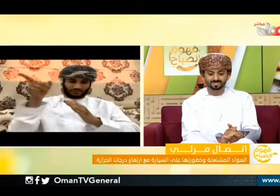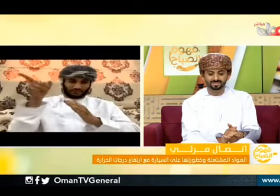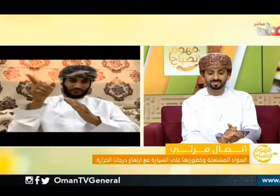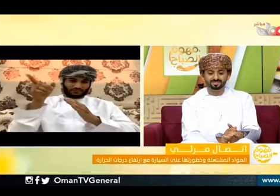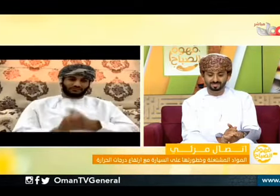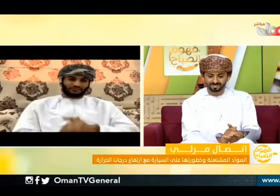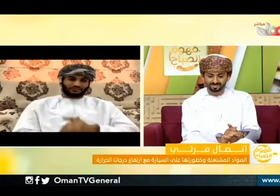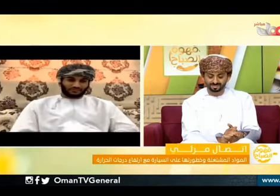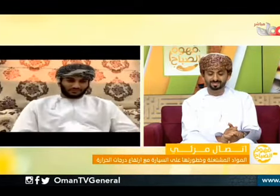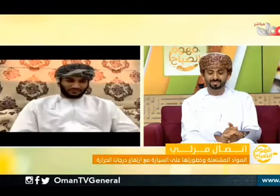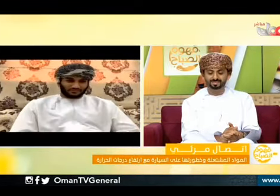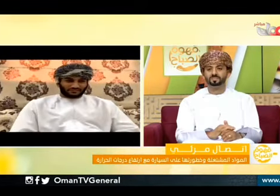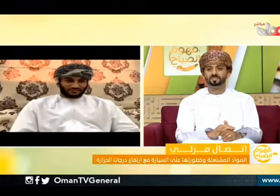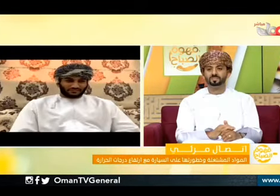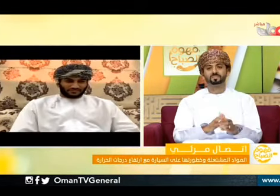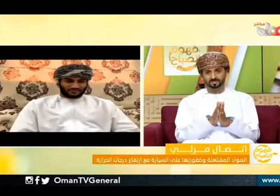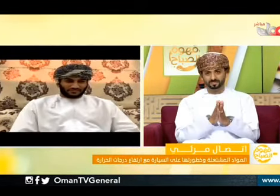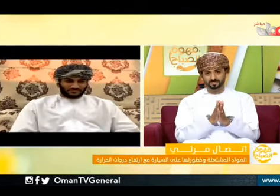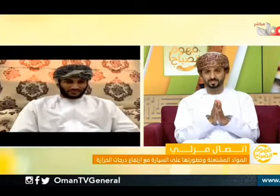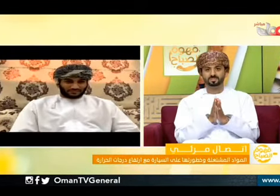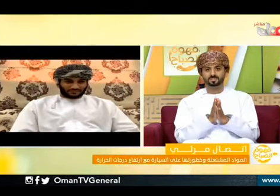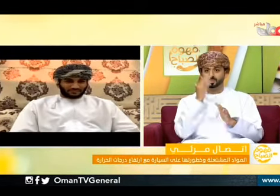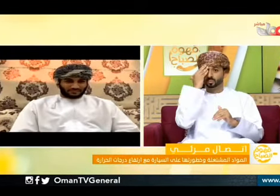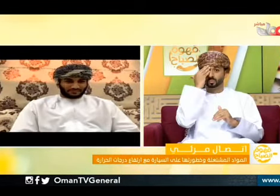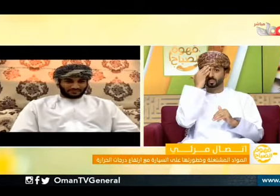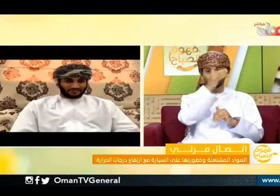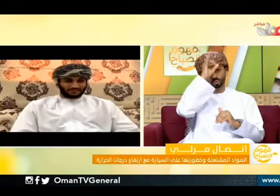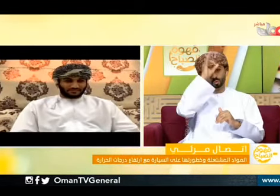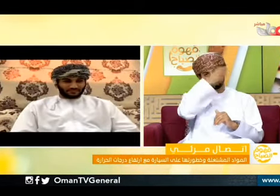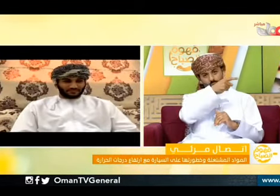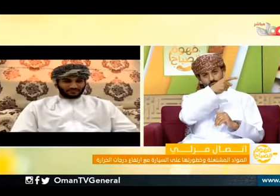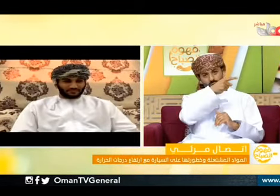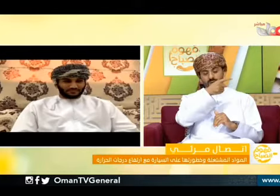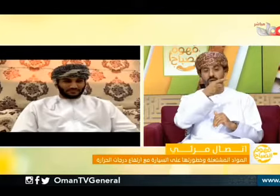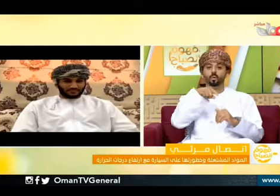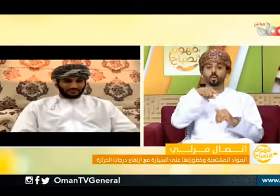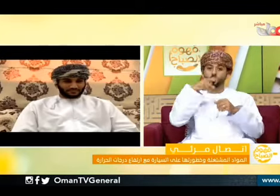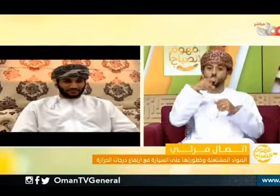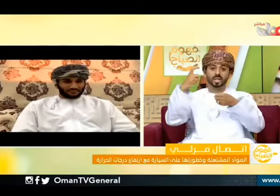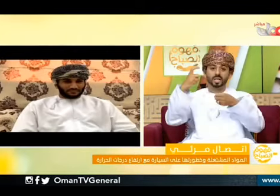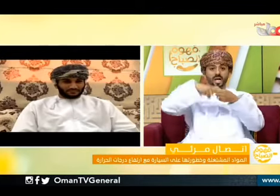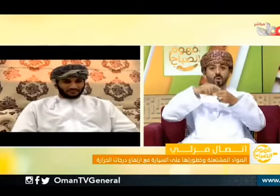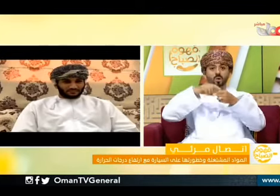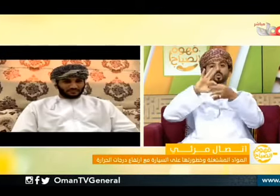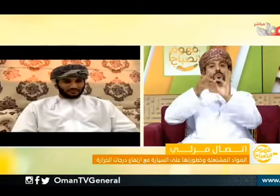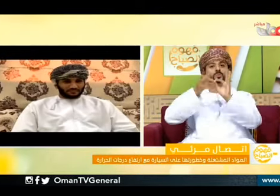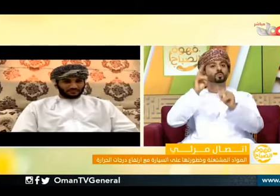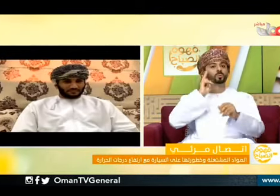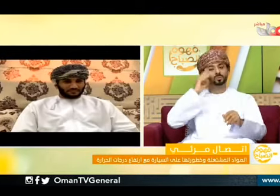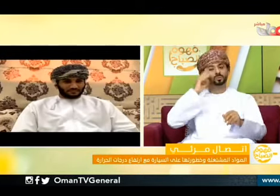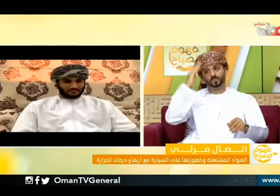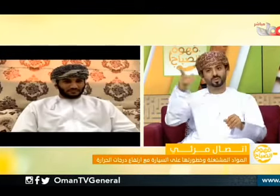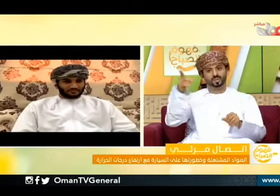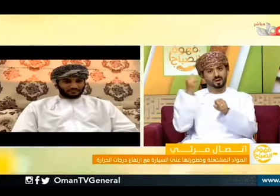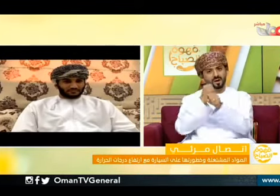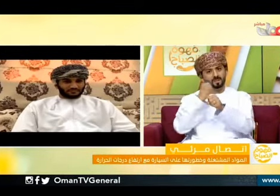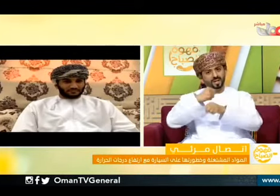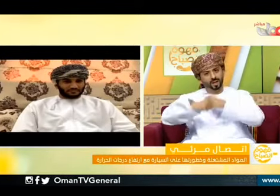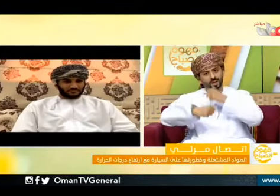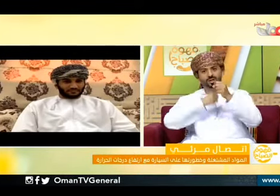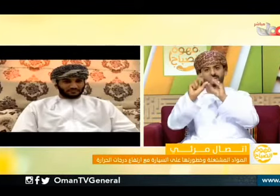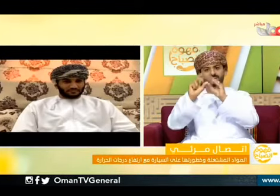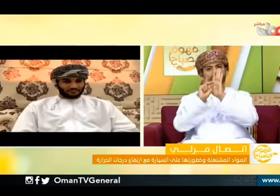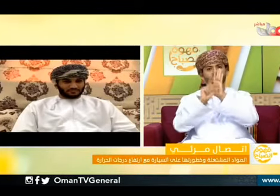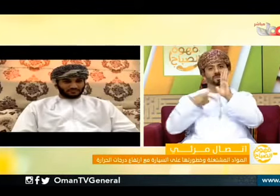اني اذا في اي حاجة عطل او ما شابه ذلك اقدر اني اكتشفه. طبعا احنا نشكر شرطة عمان السلطانية والتعاون مع